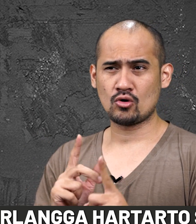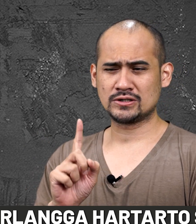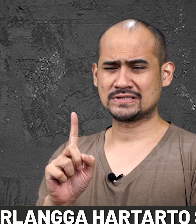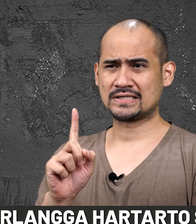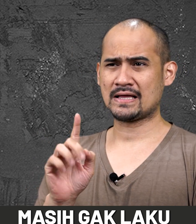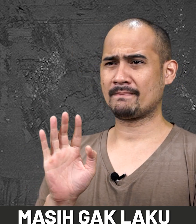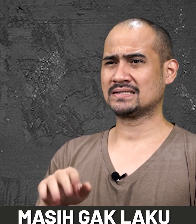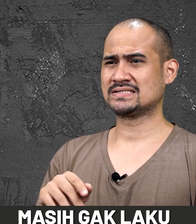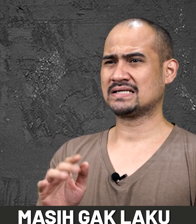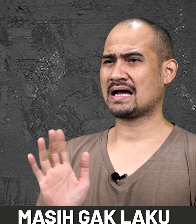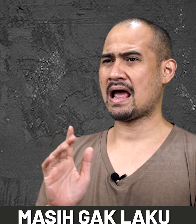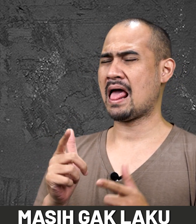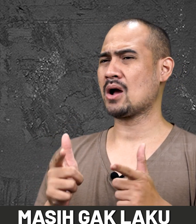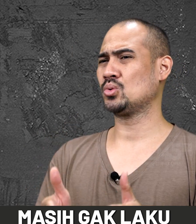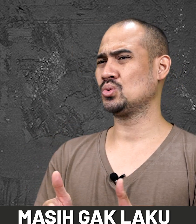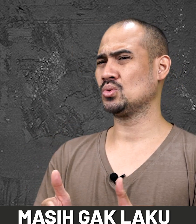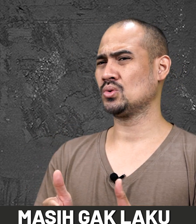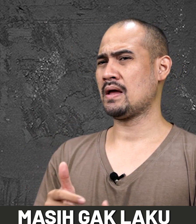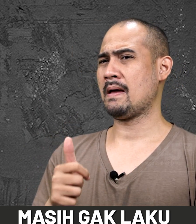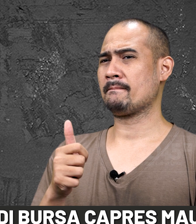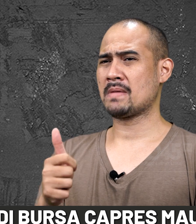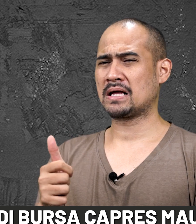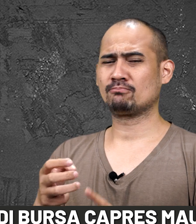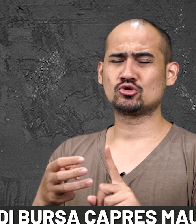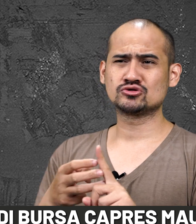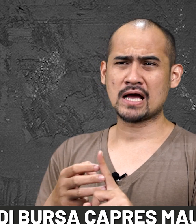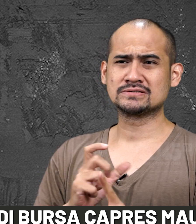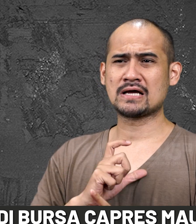gak laku, baik di bursa capres maupun cawapres.